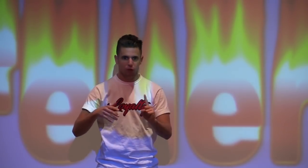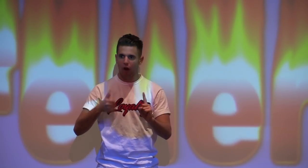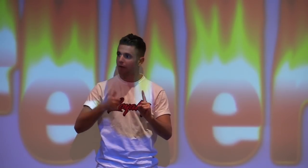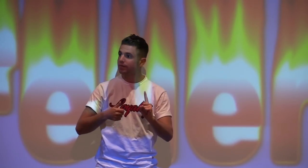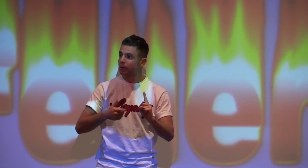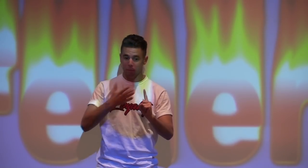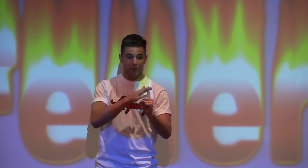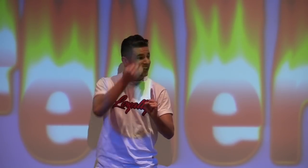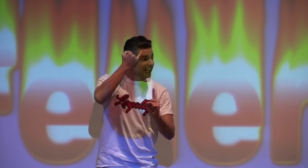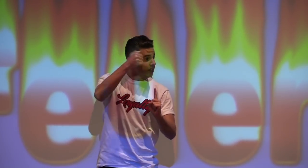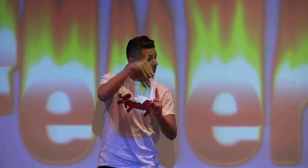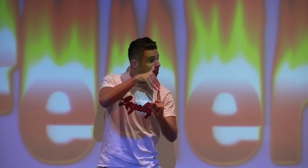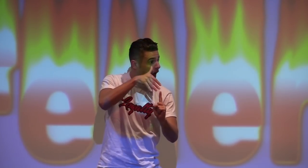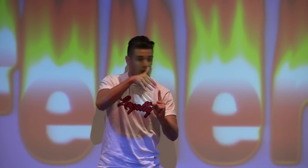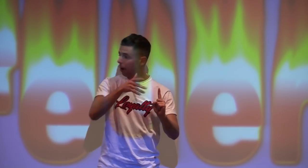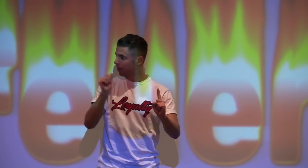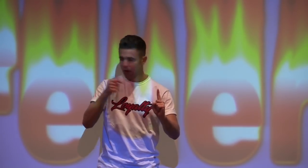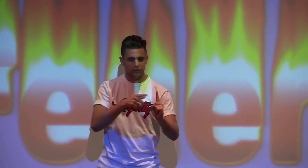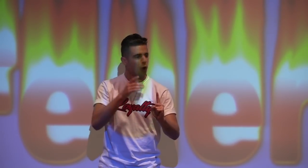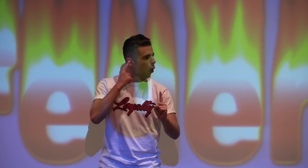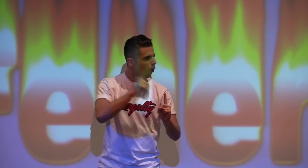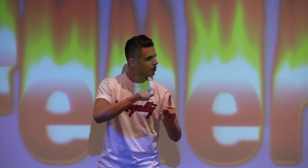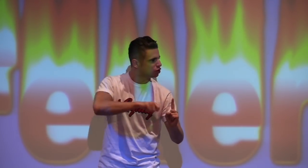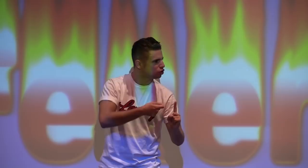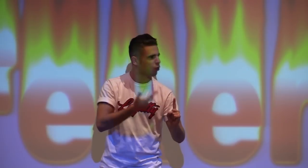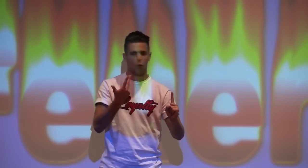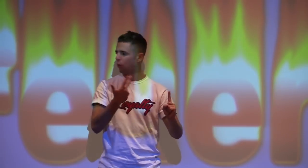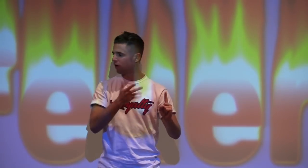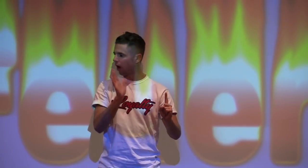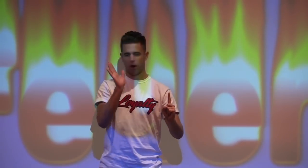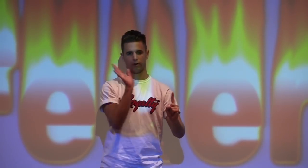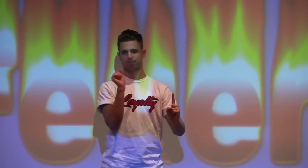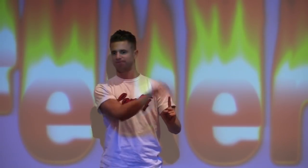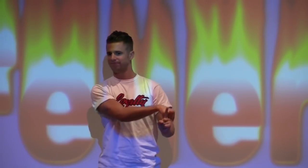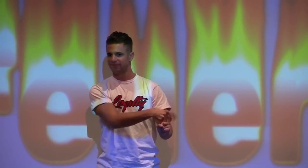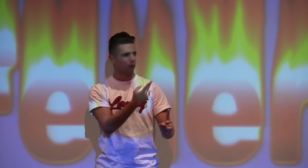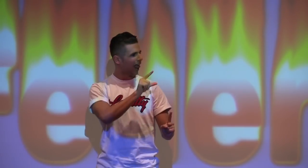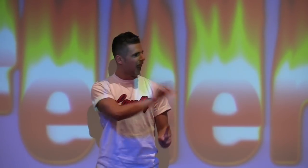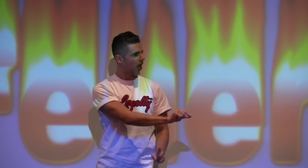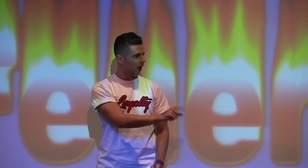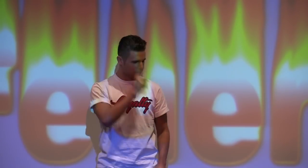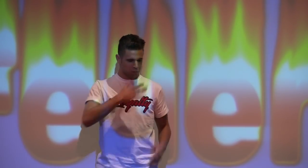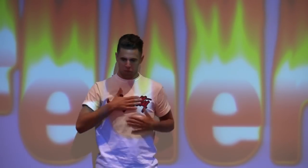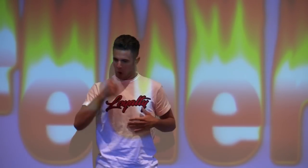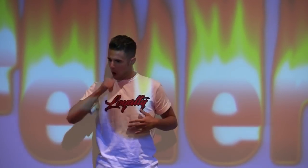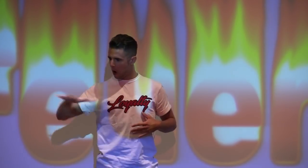dass die Älteren einfach auf ihren alten Strukturen beharren und